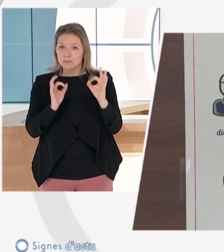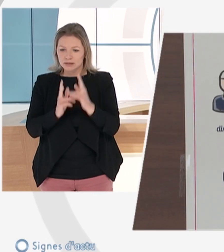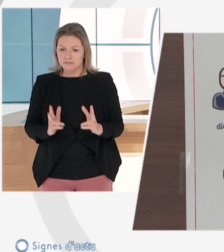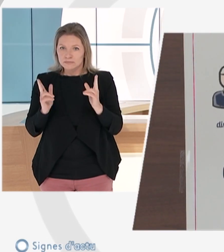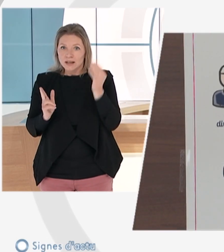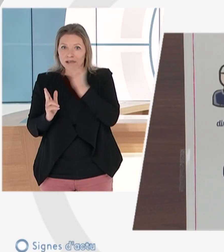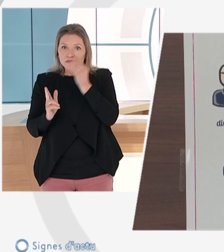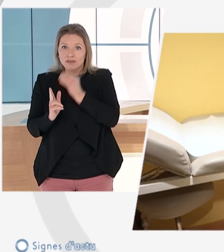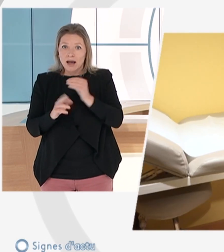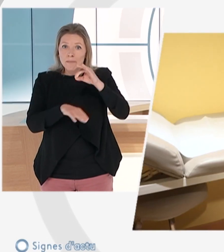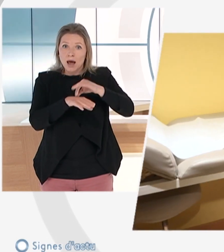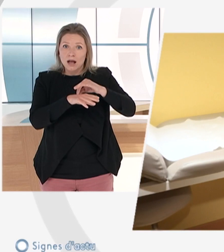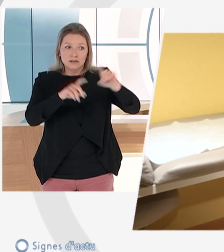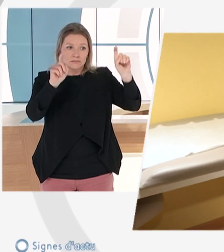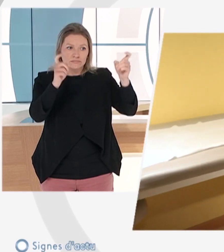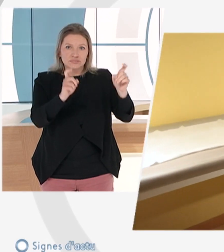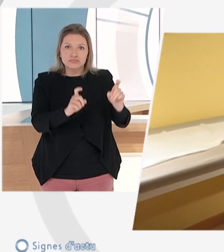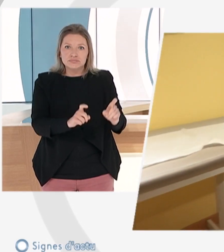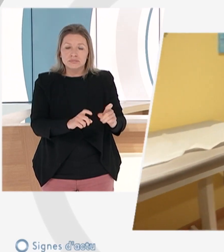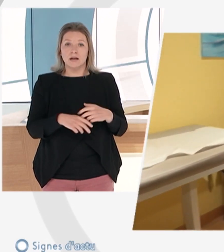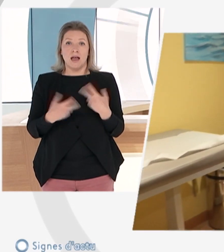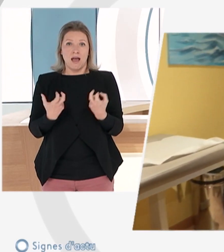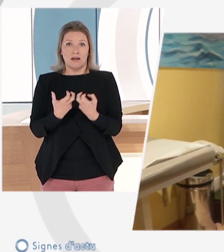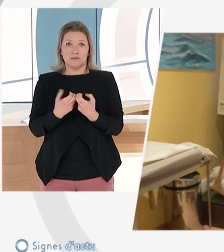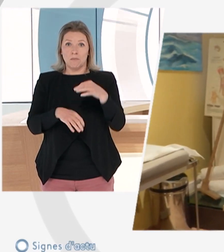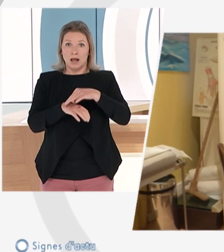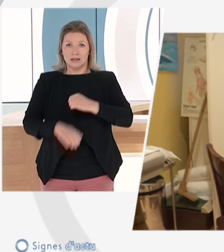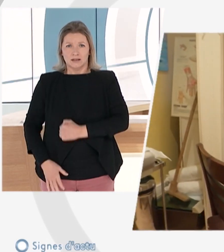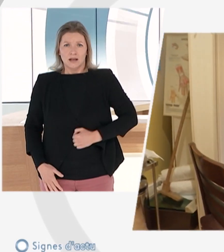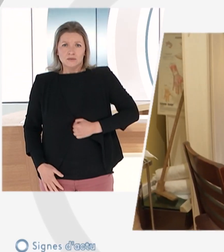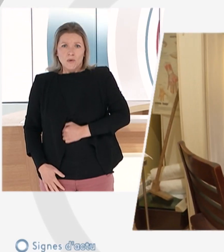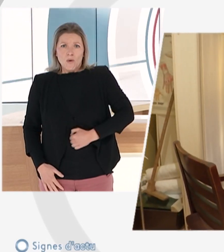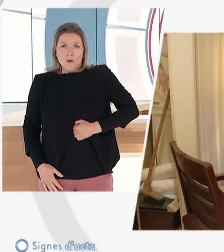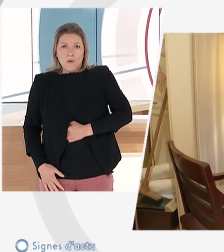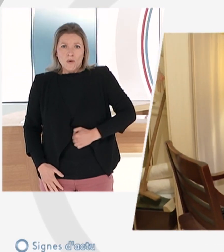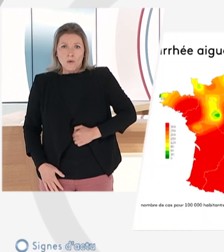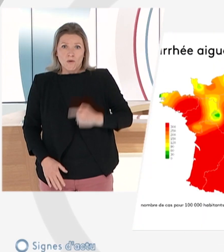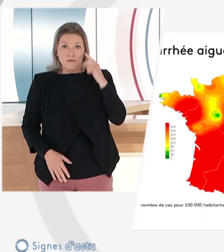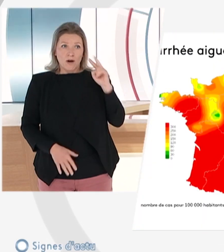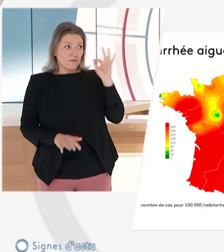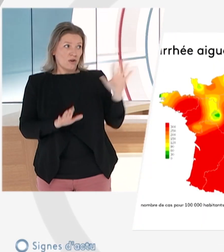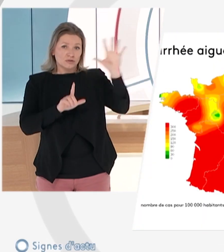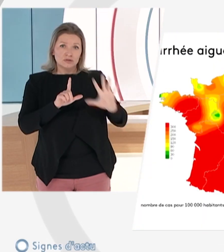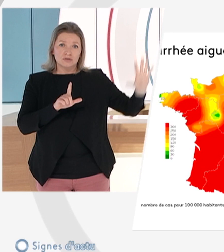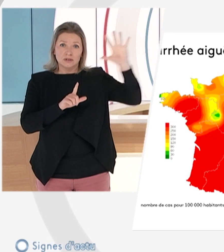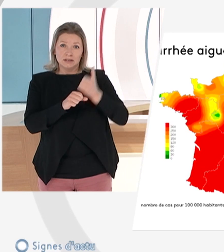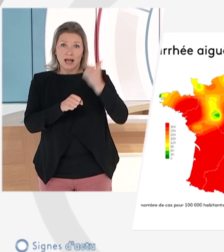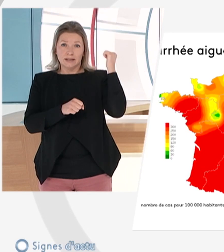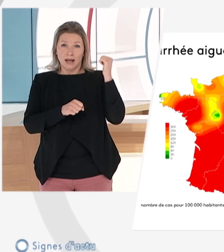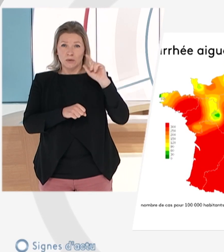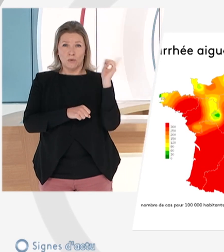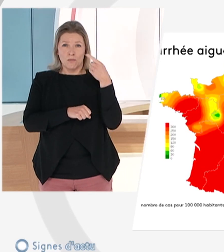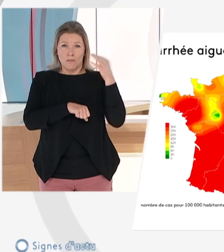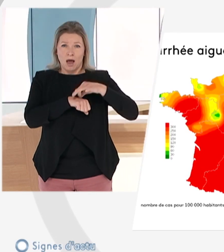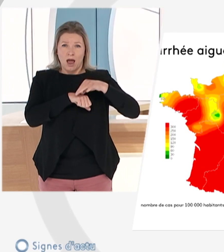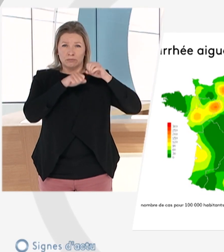sont cette année en net recul. Exemple, la gastro-entérite. Sur cette carte, l'hiver dernier, toute la France est en